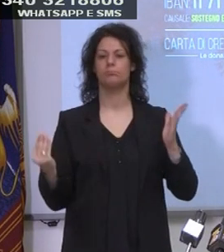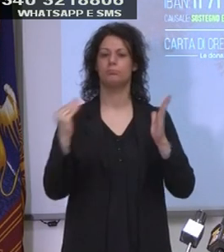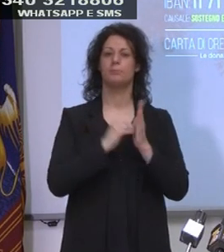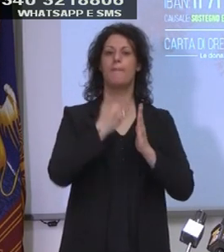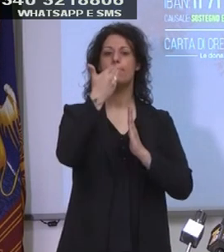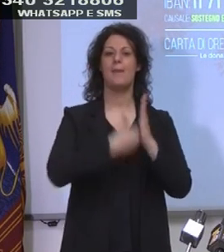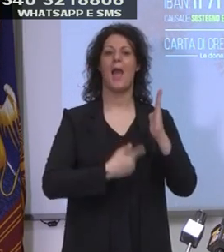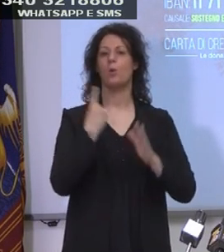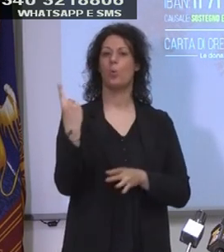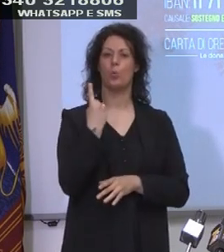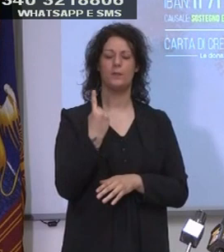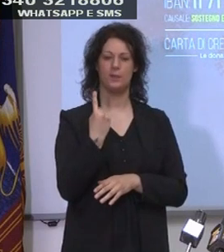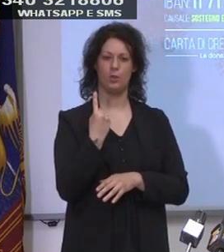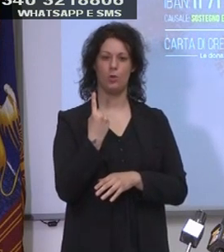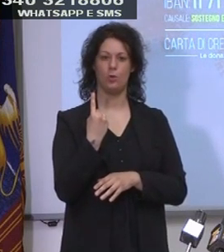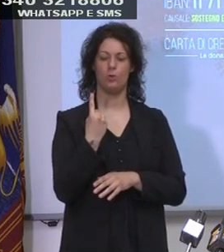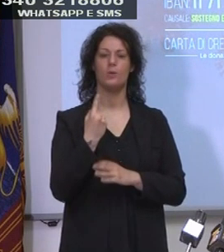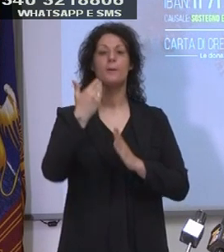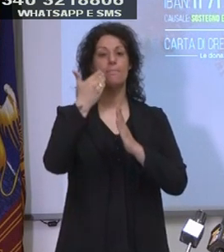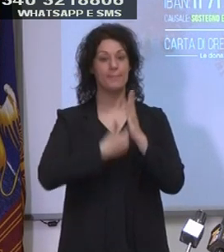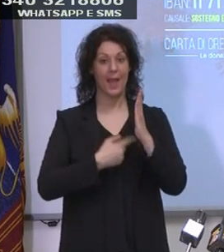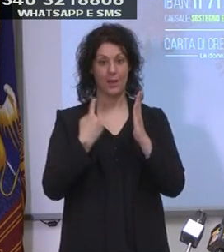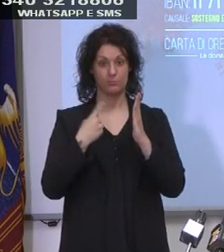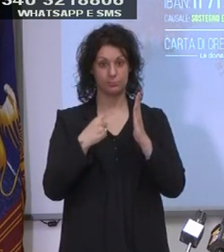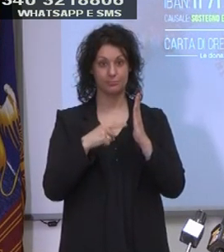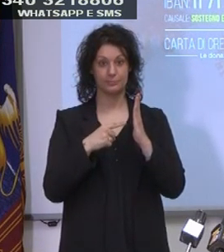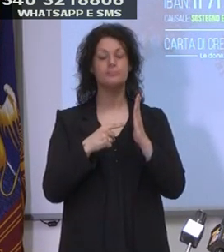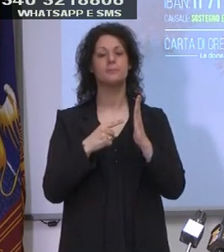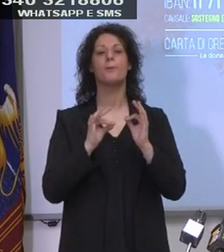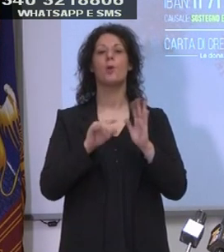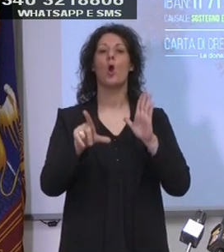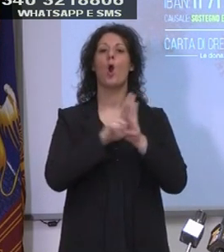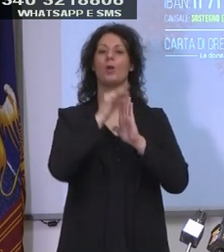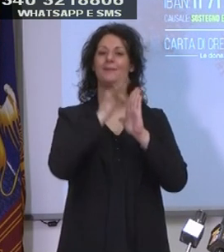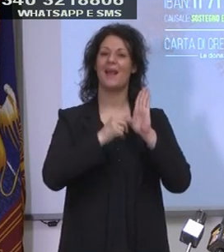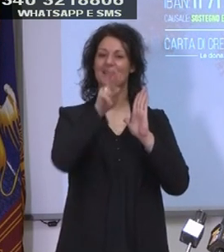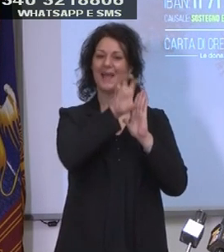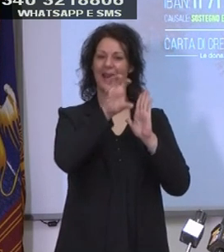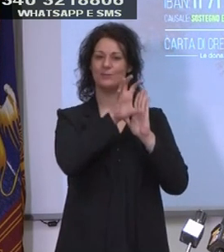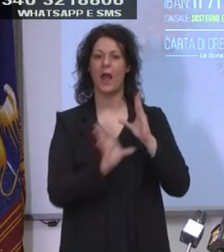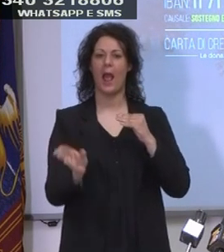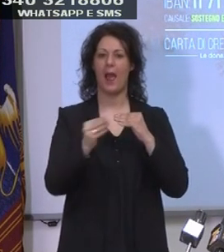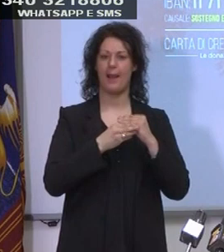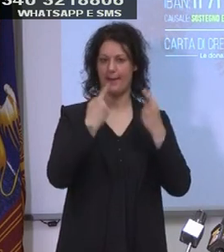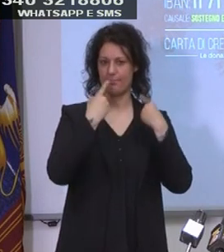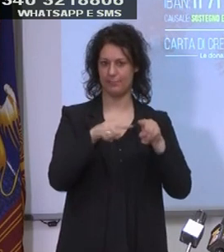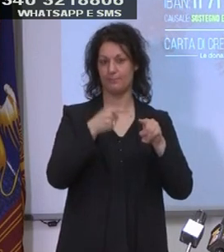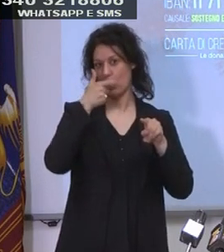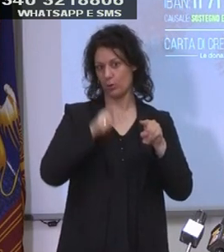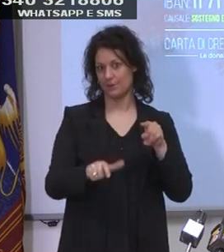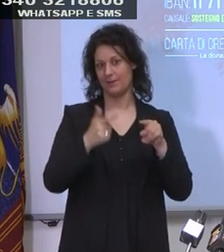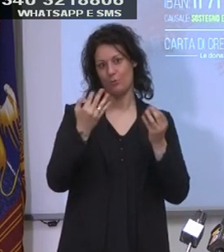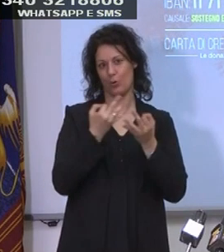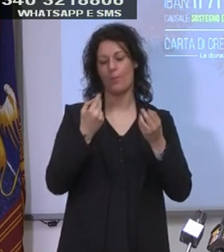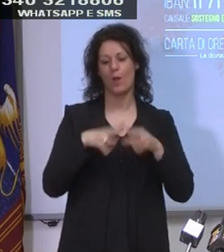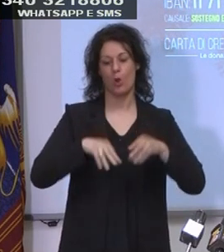unico che verrà allegato, come diceva il Presidente, all'interno dell'ordinanza, perché con la riapertura è chiaro